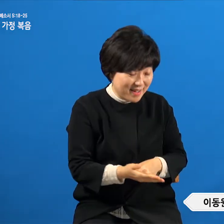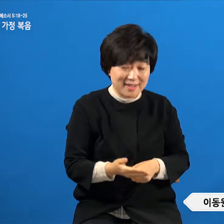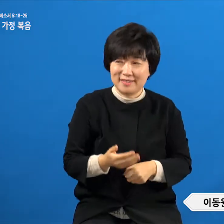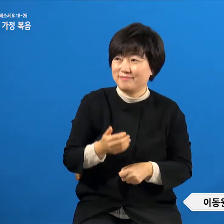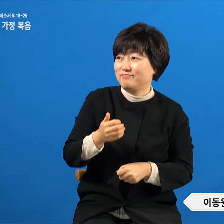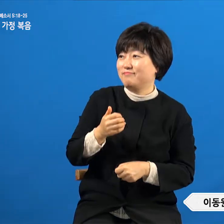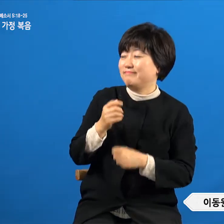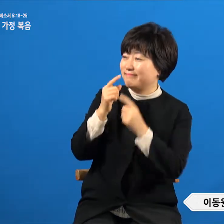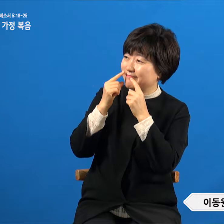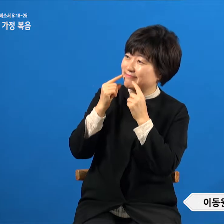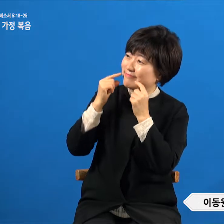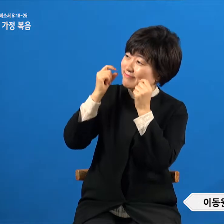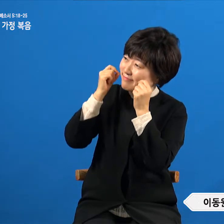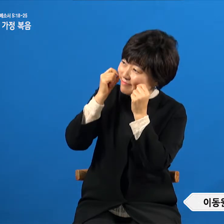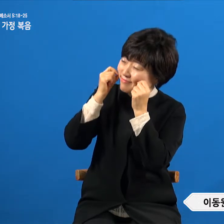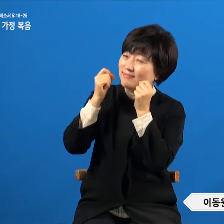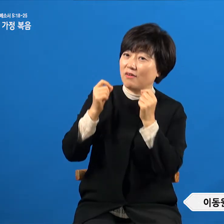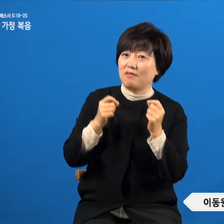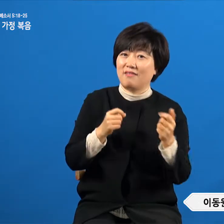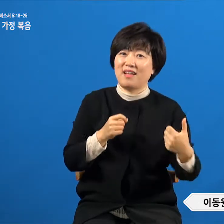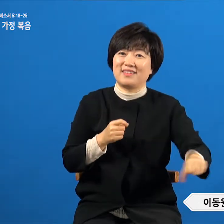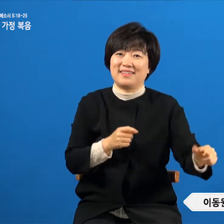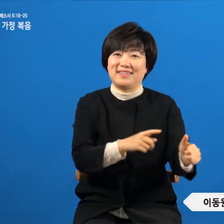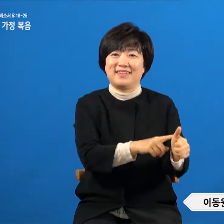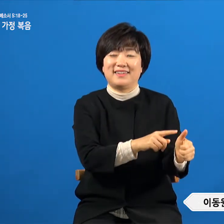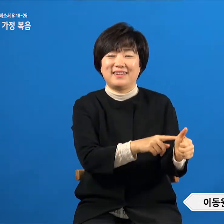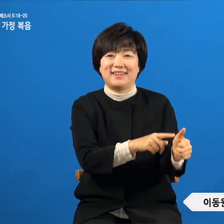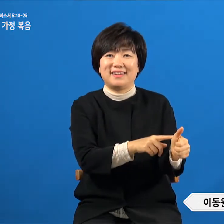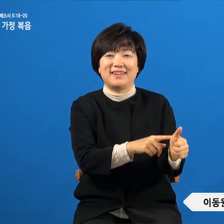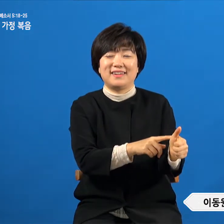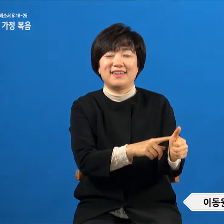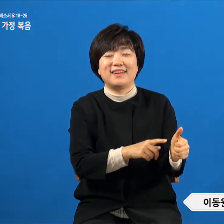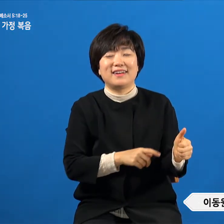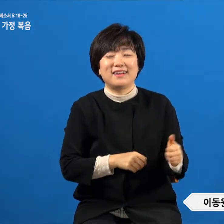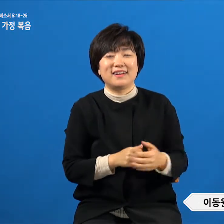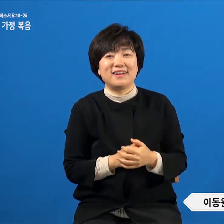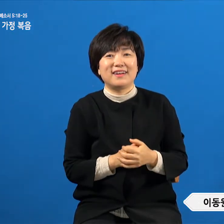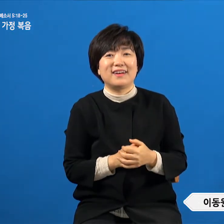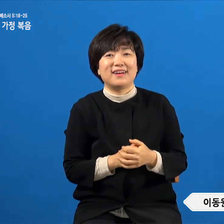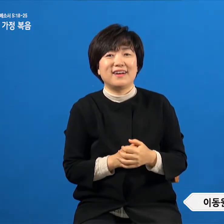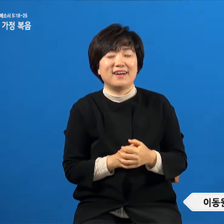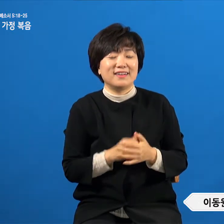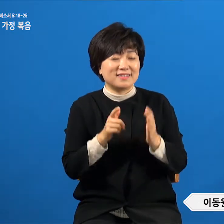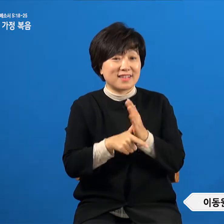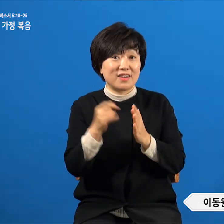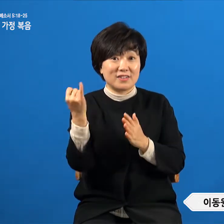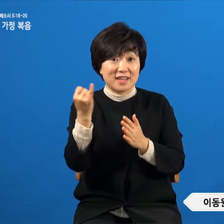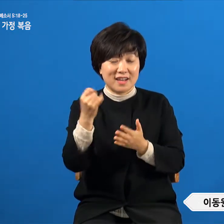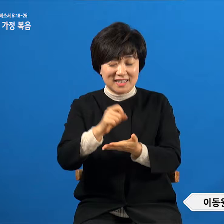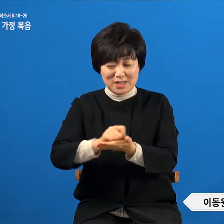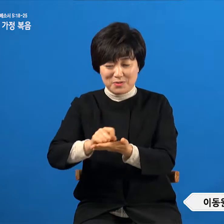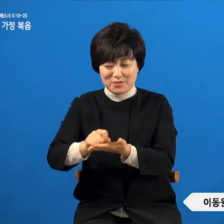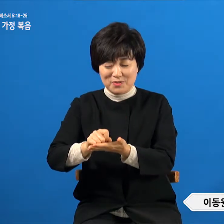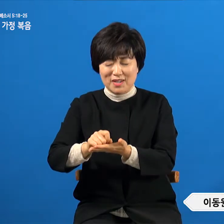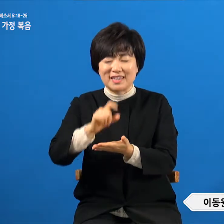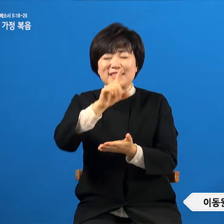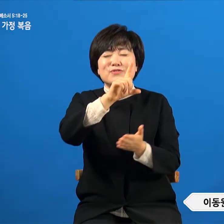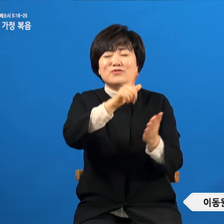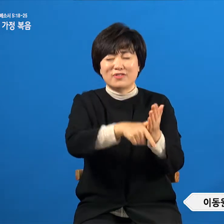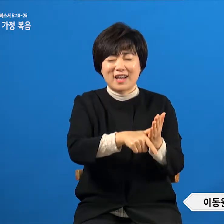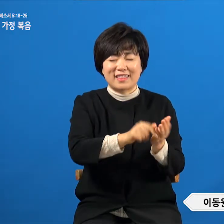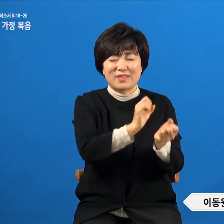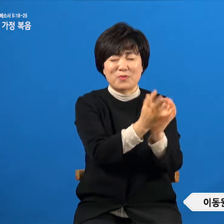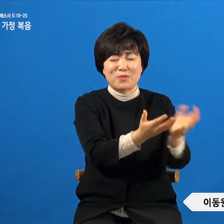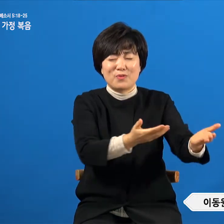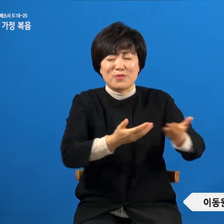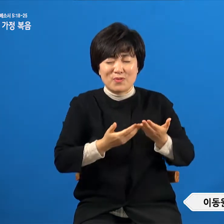아담은 빙그레 웃기만 합니다. 빙그레. 그때 이 여인은 이런 기록을 남깁니다. 그